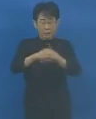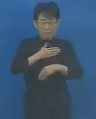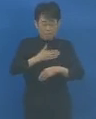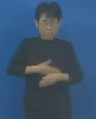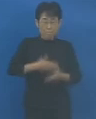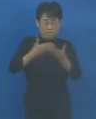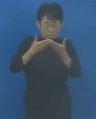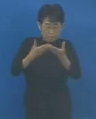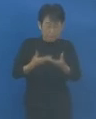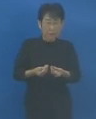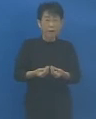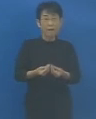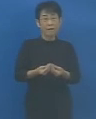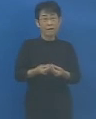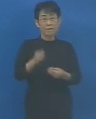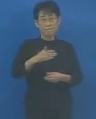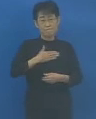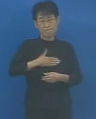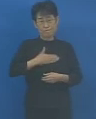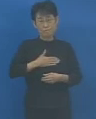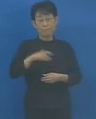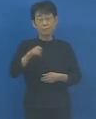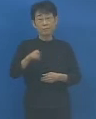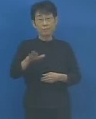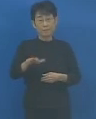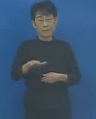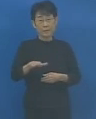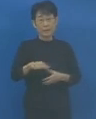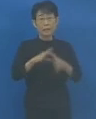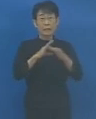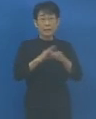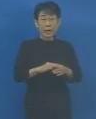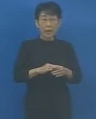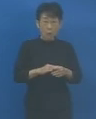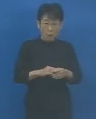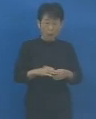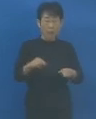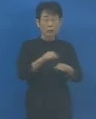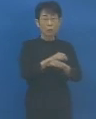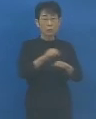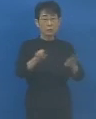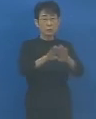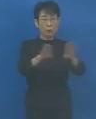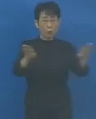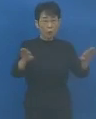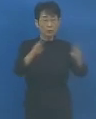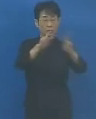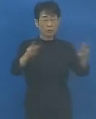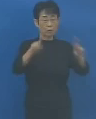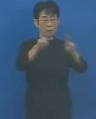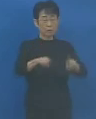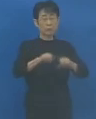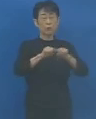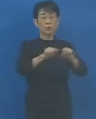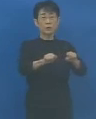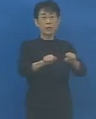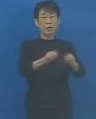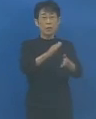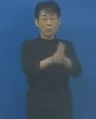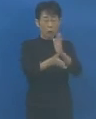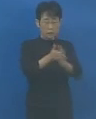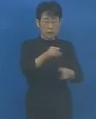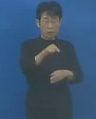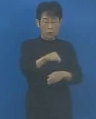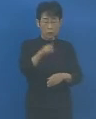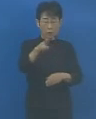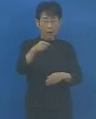ですね。でそういう意味で今回あえてこうオープニングの行事もさせていただいて、もう一度このハンセン病